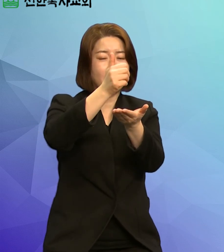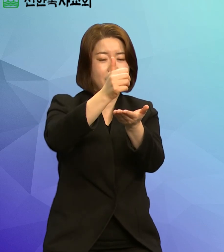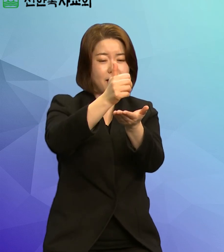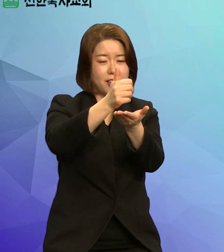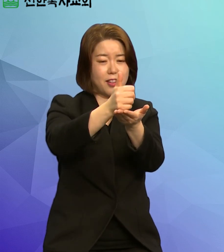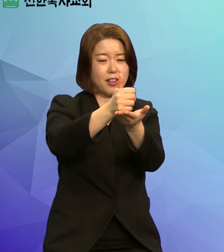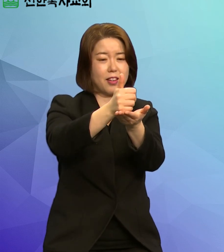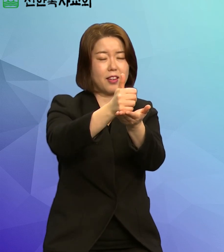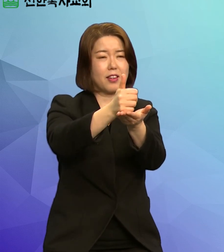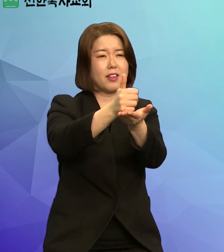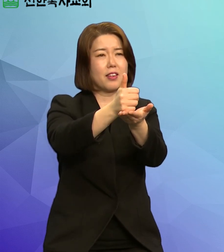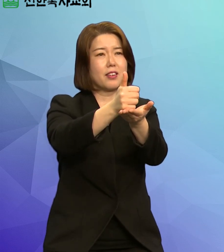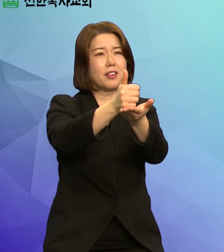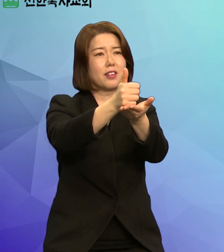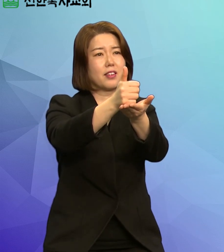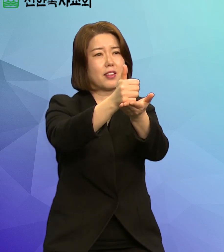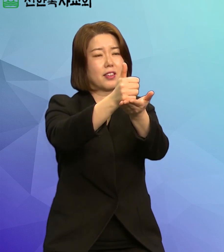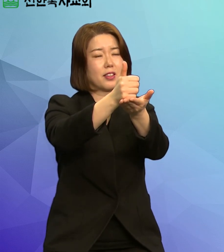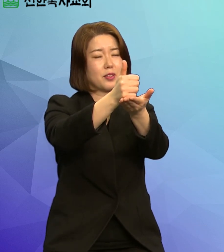메시아네